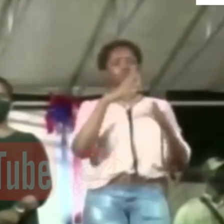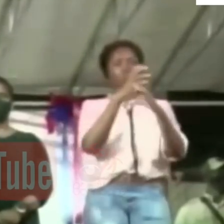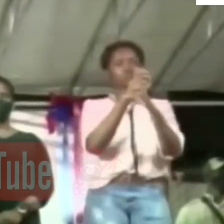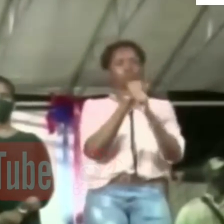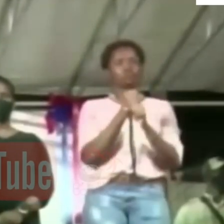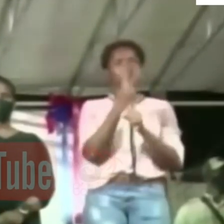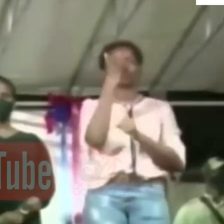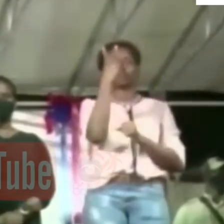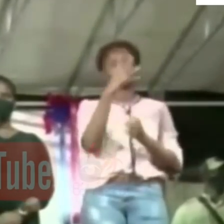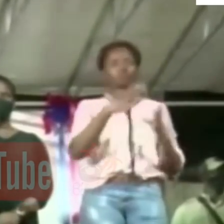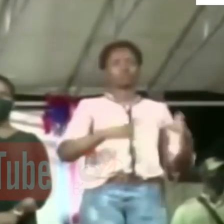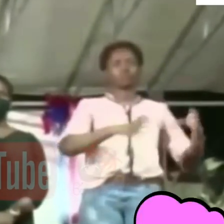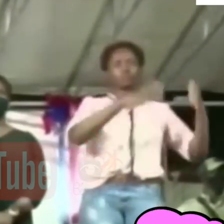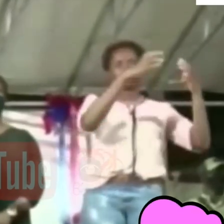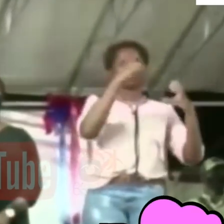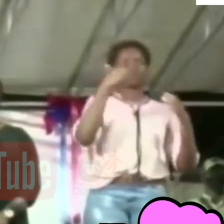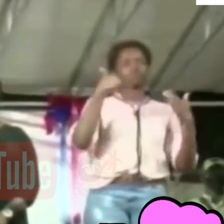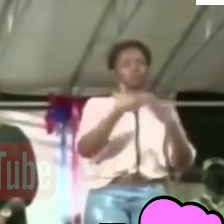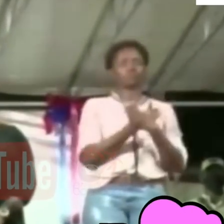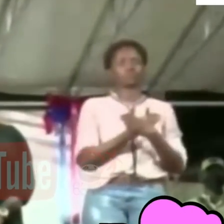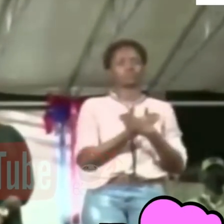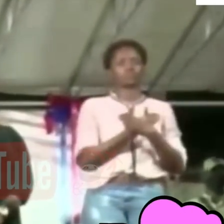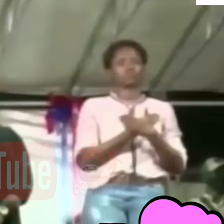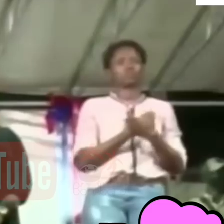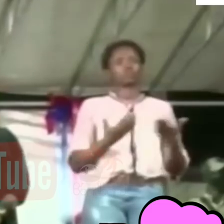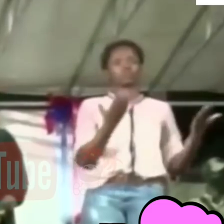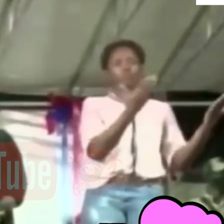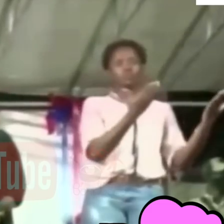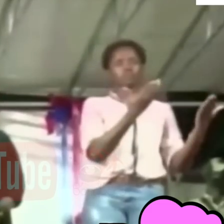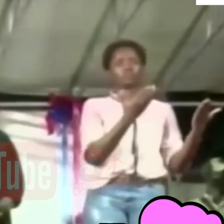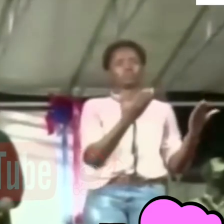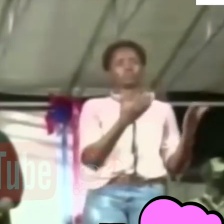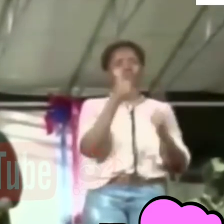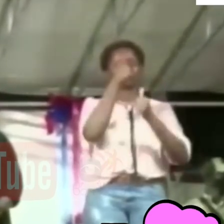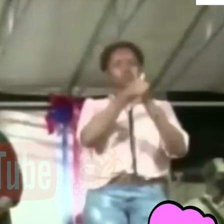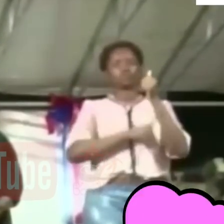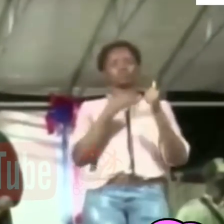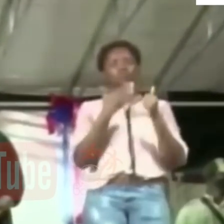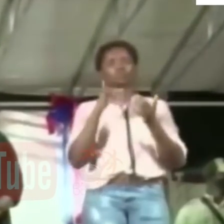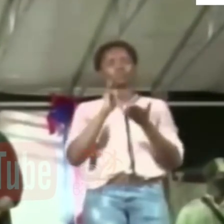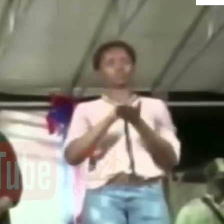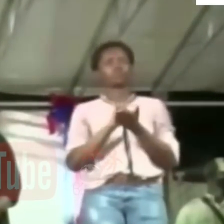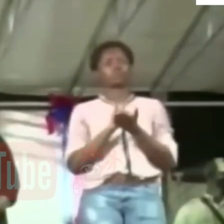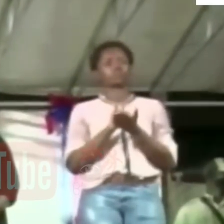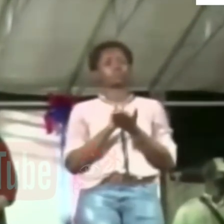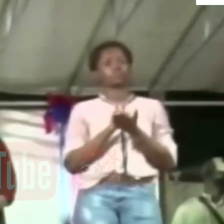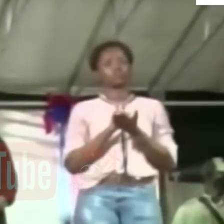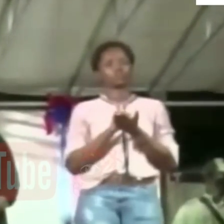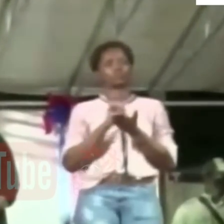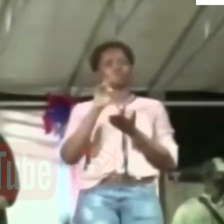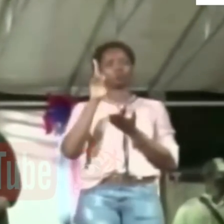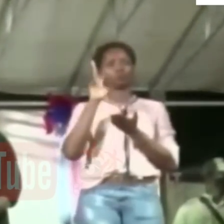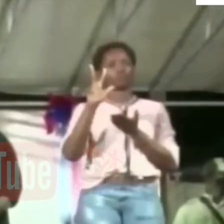Nous avons 2 transformateurs qui sont tout neufs, qui là. Chaque transformateur ça